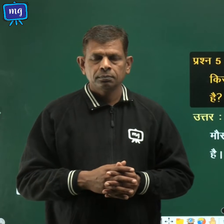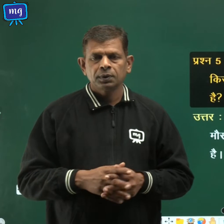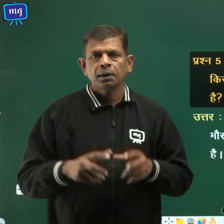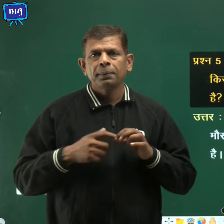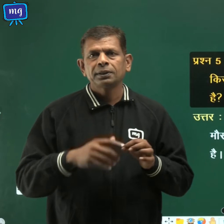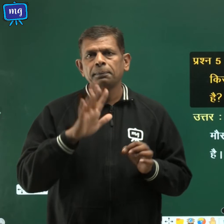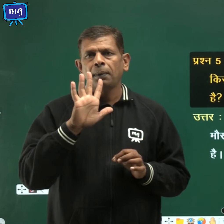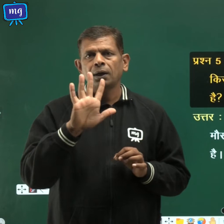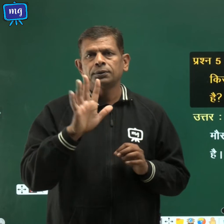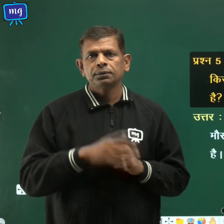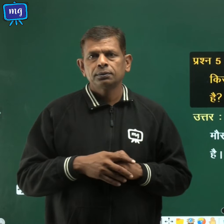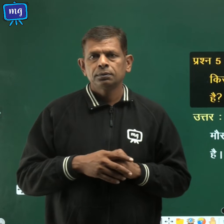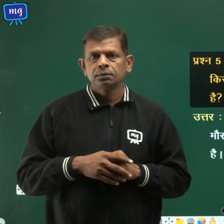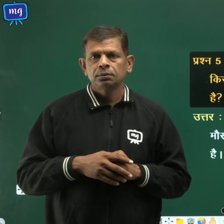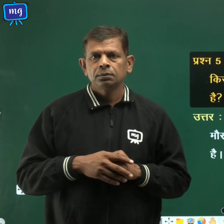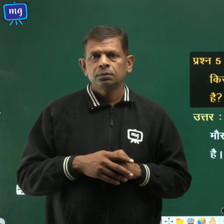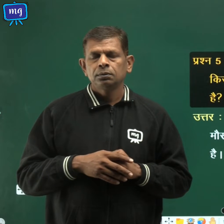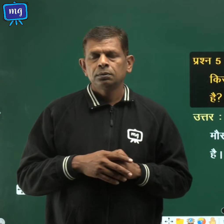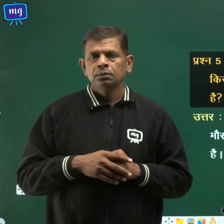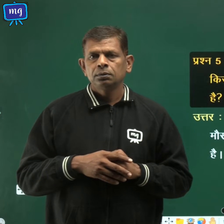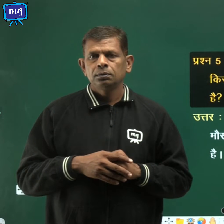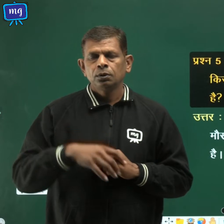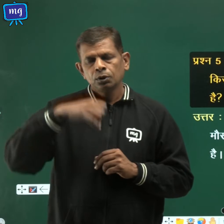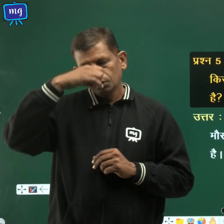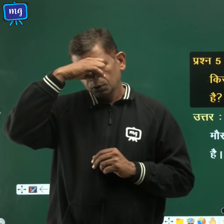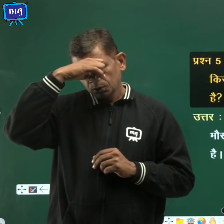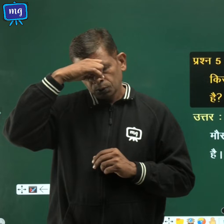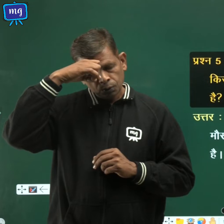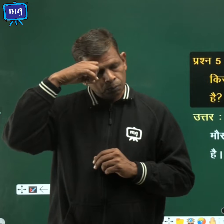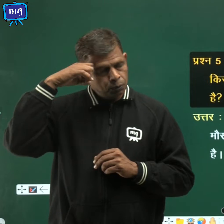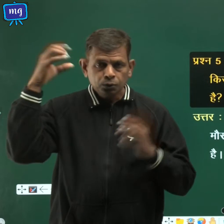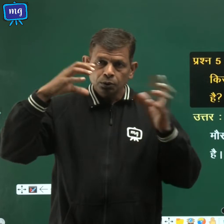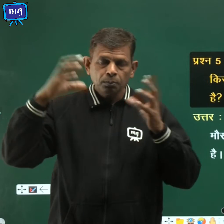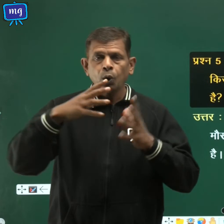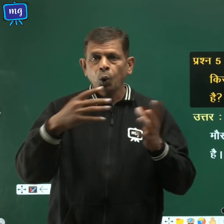प्रश्न 5, मौसम और जलवायु में